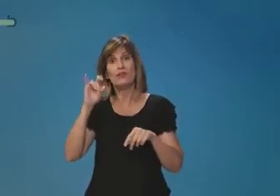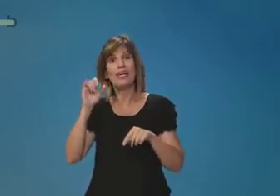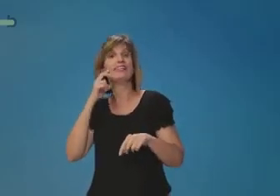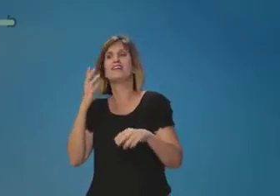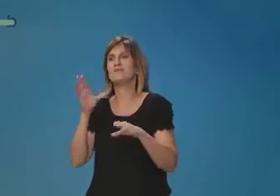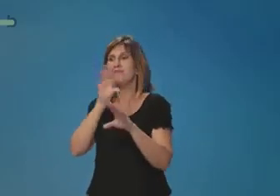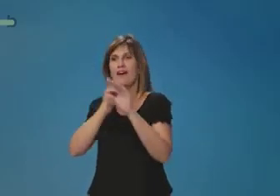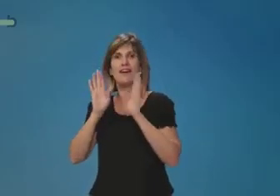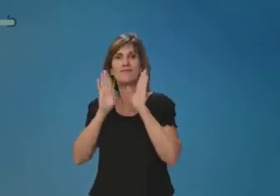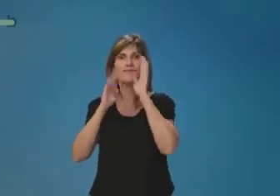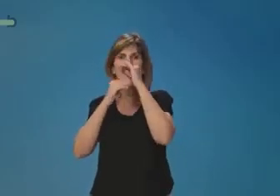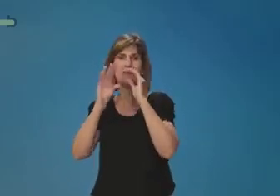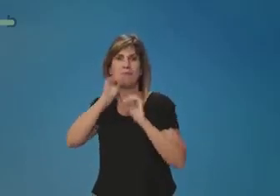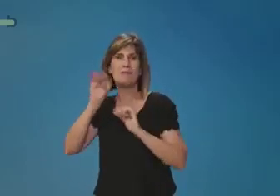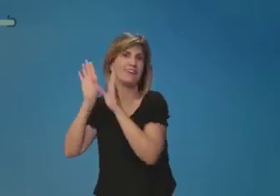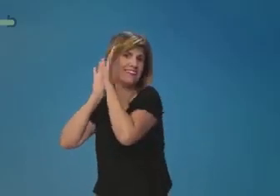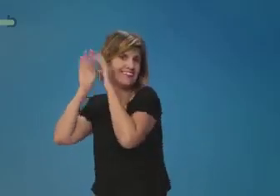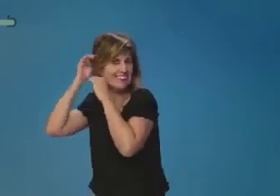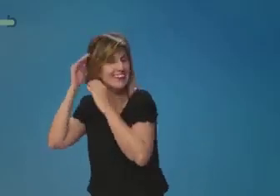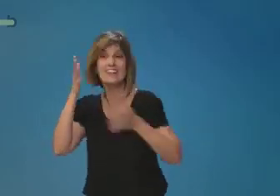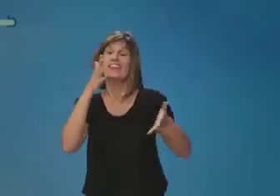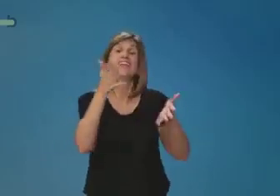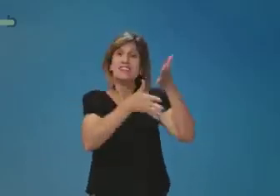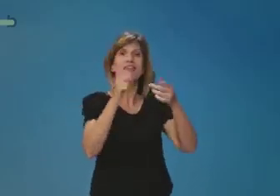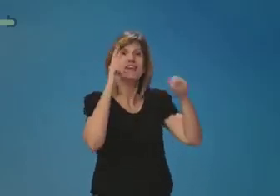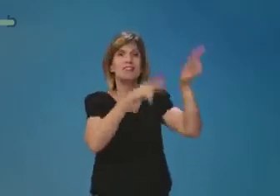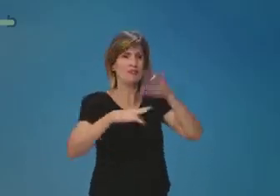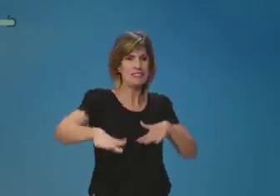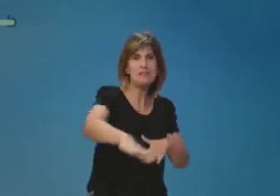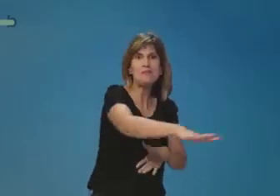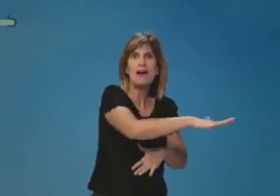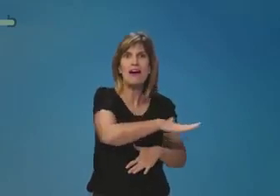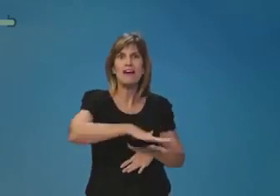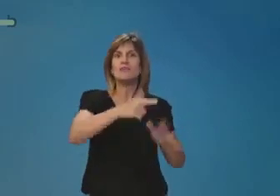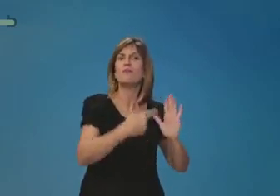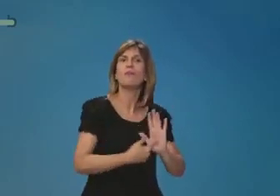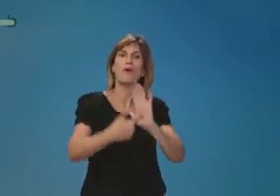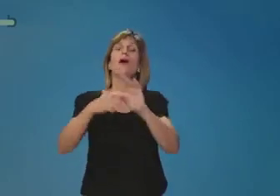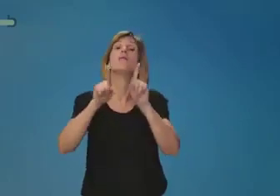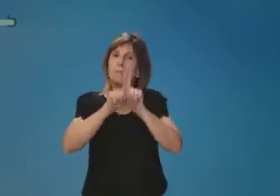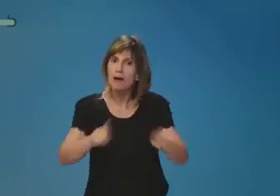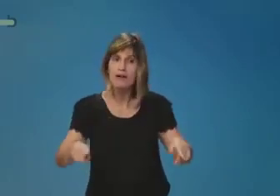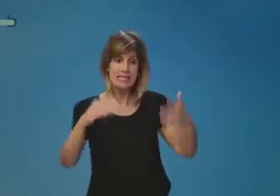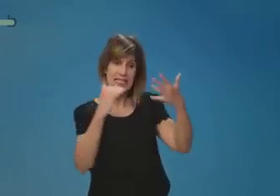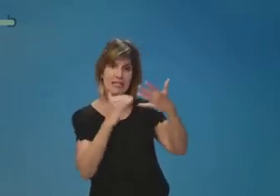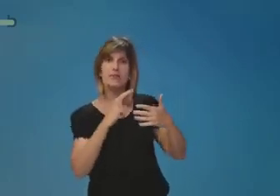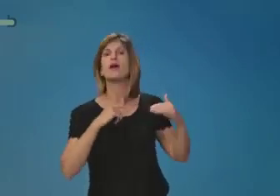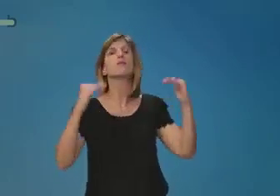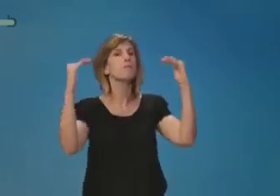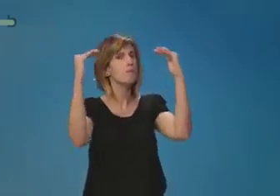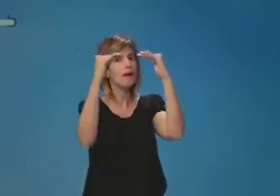modalidade vocal-auditiva. A língua de sinais é uma língua visual que utiliza o espaço para a organização dos